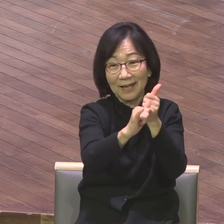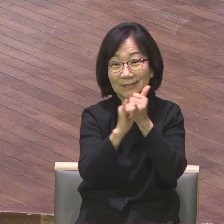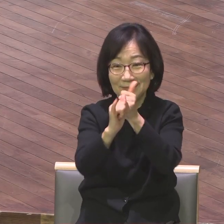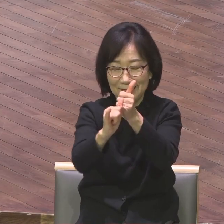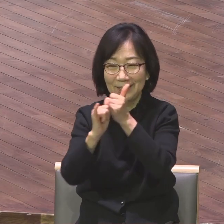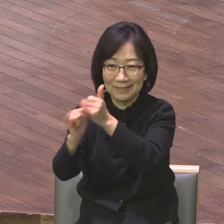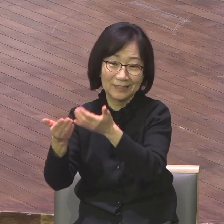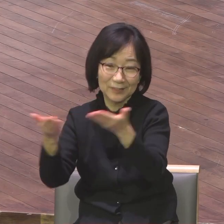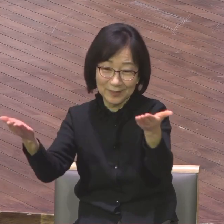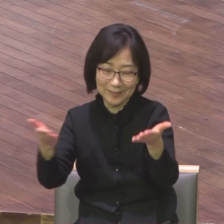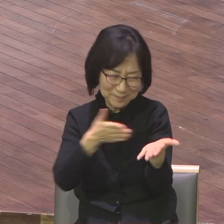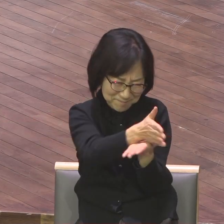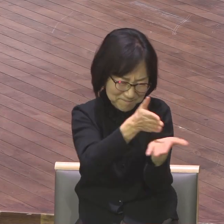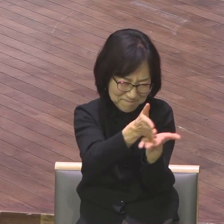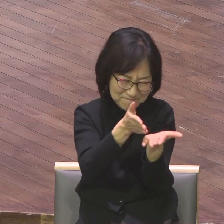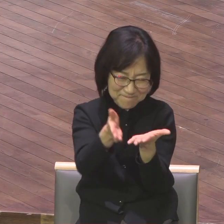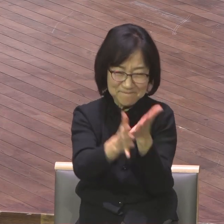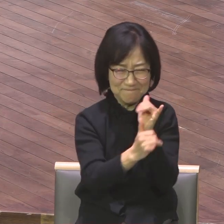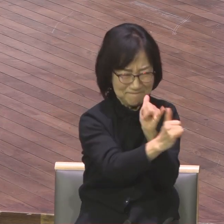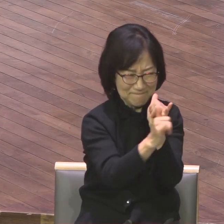열매를 거둔 분들이 시상을 했죠.